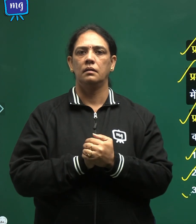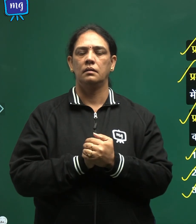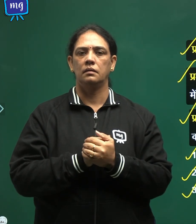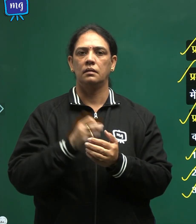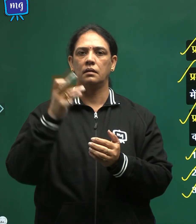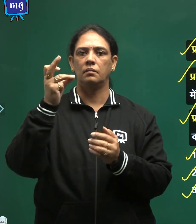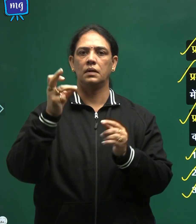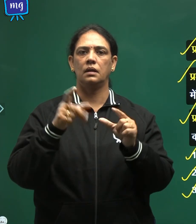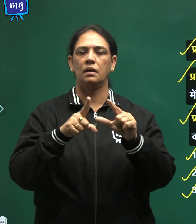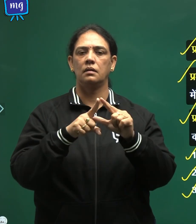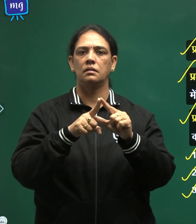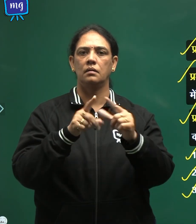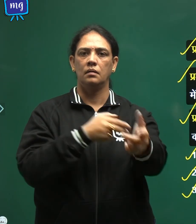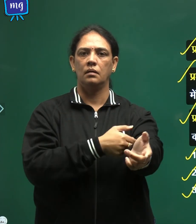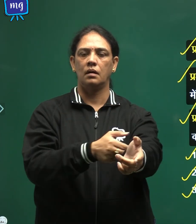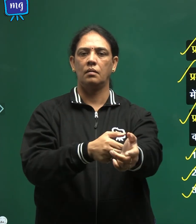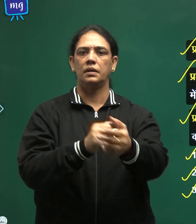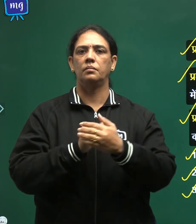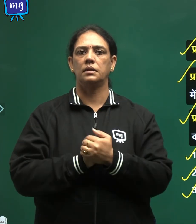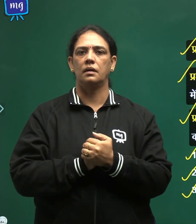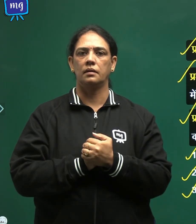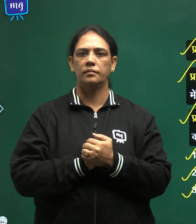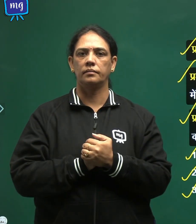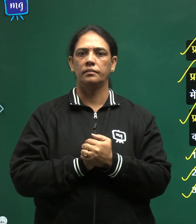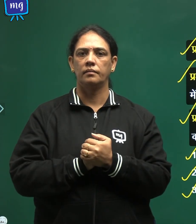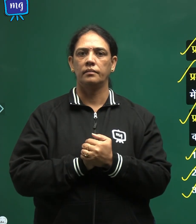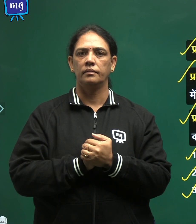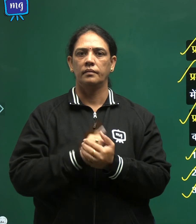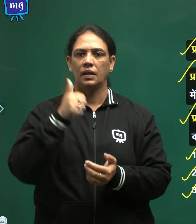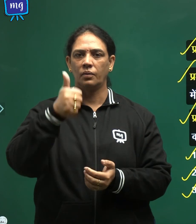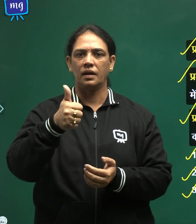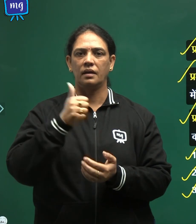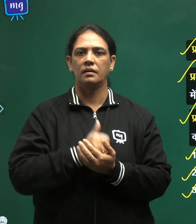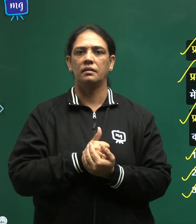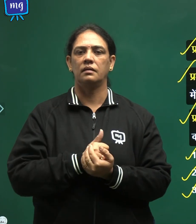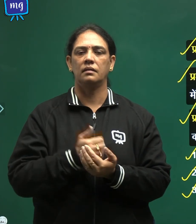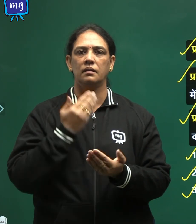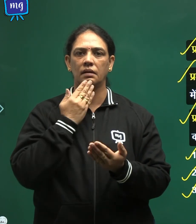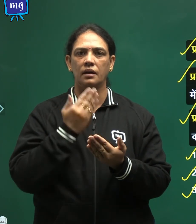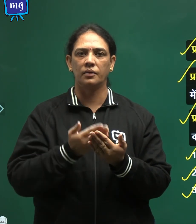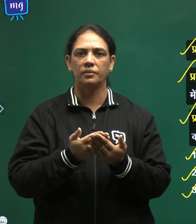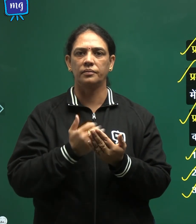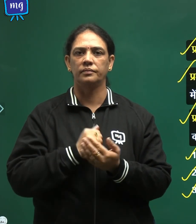और समद्विबाहु त्रिभुज। ओके, थैंक यू।